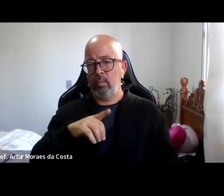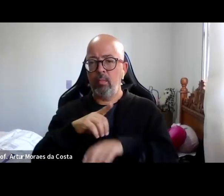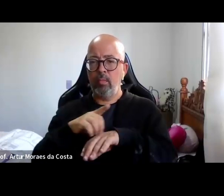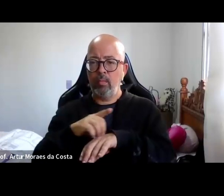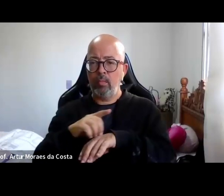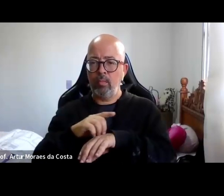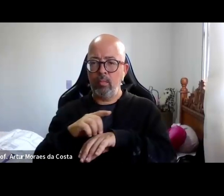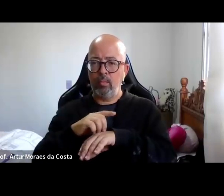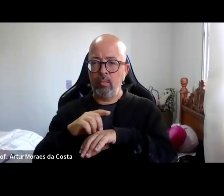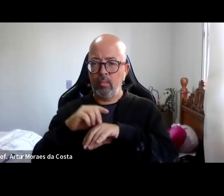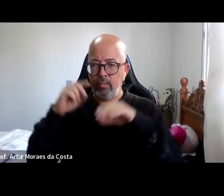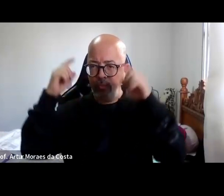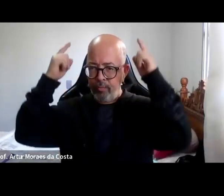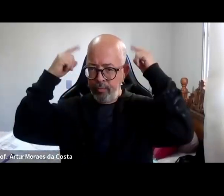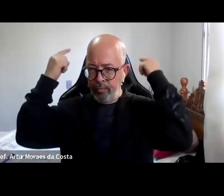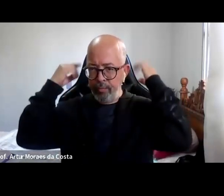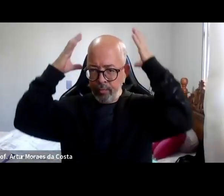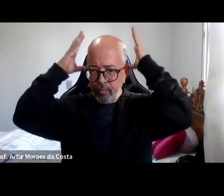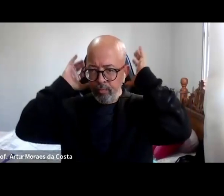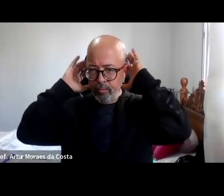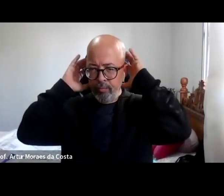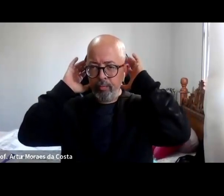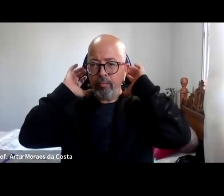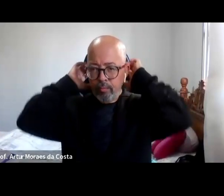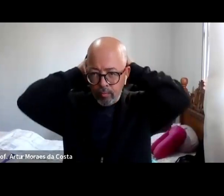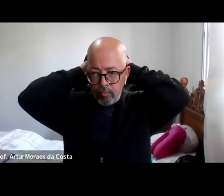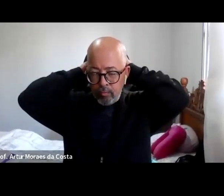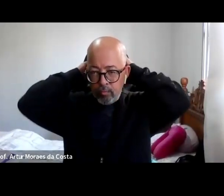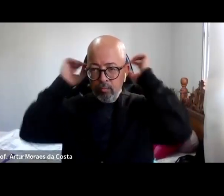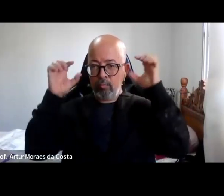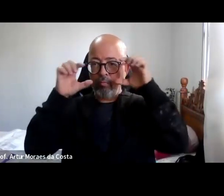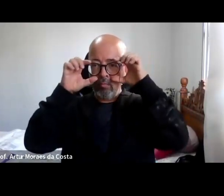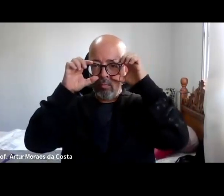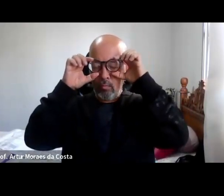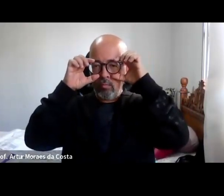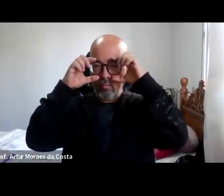audor una mujer negra tengo oj